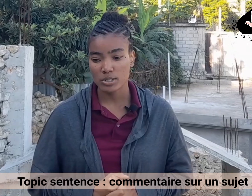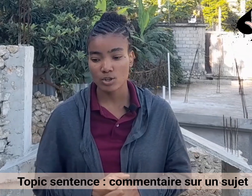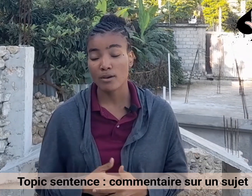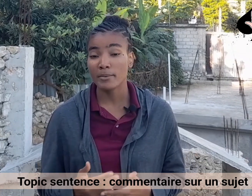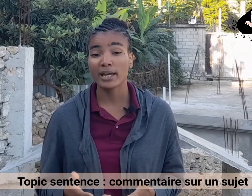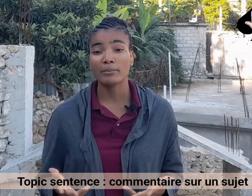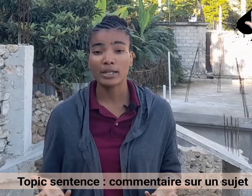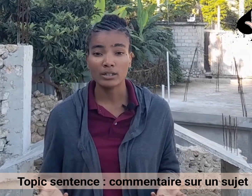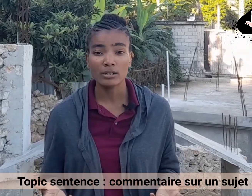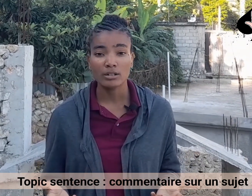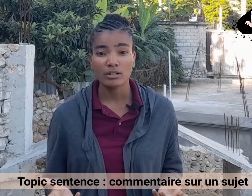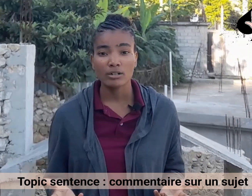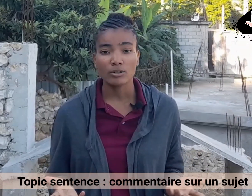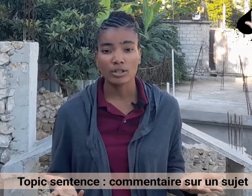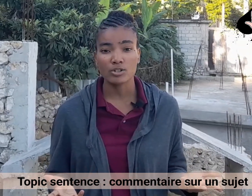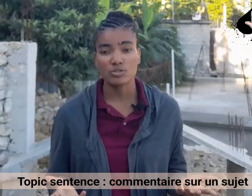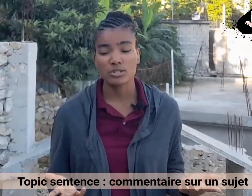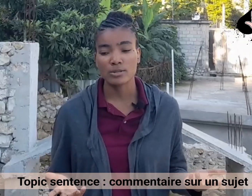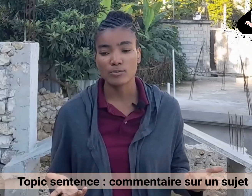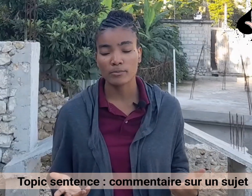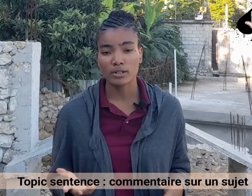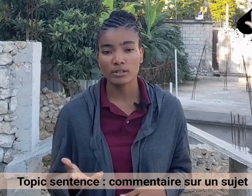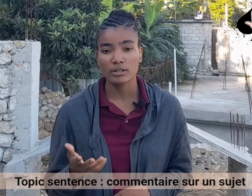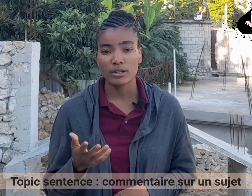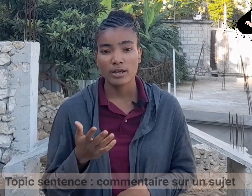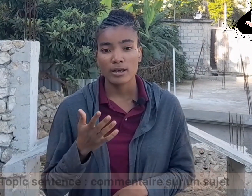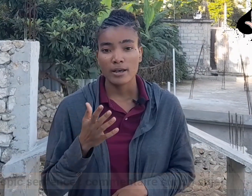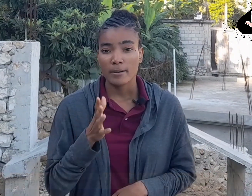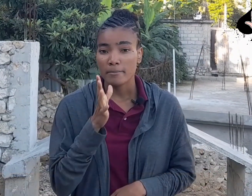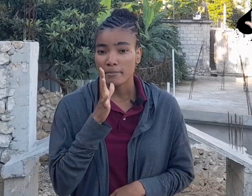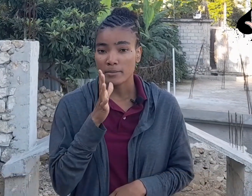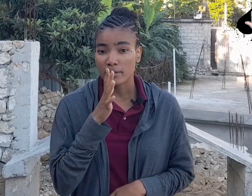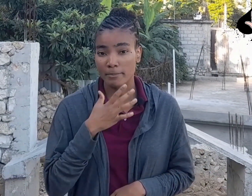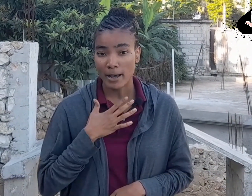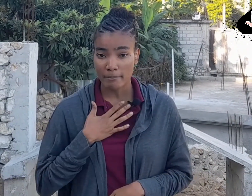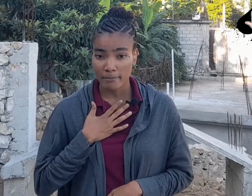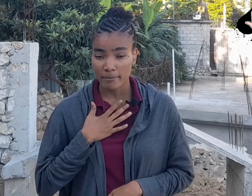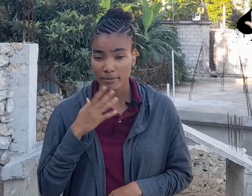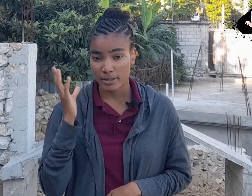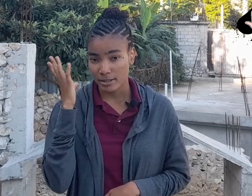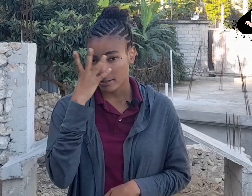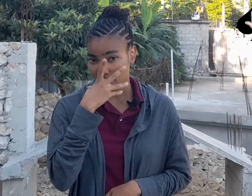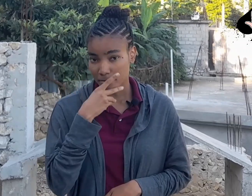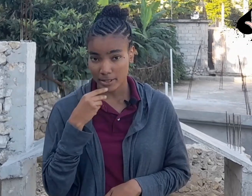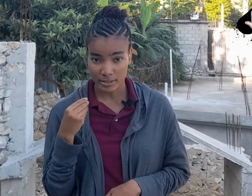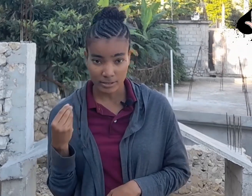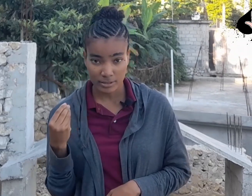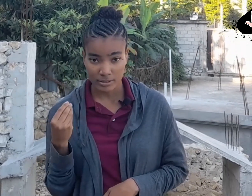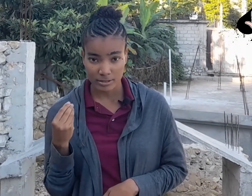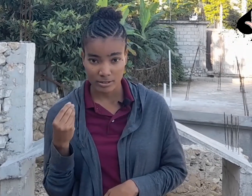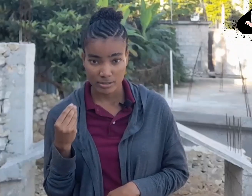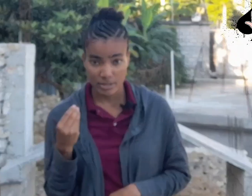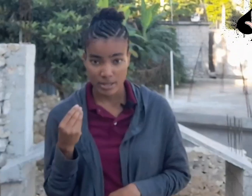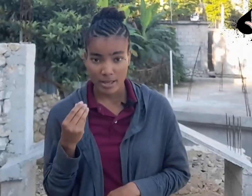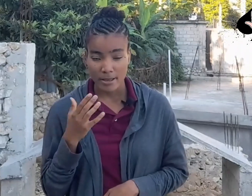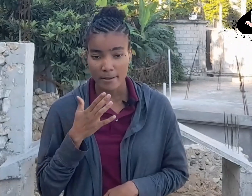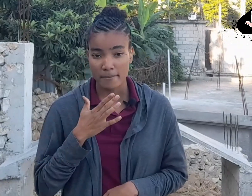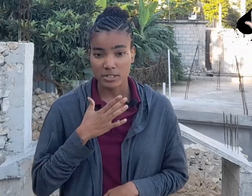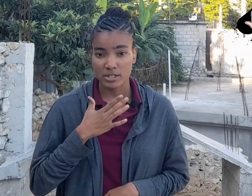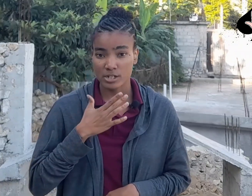que ma mère est belle, ok? Je dis simplement maman Pam, belle. Je dis genre